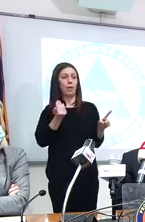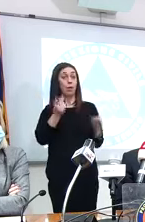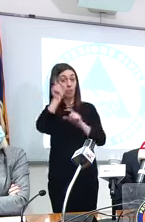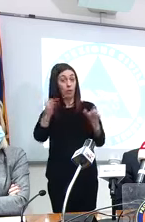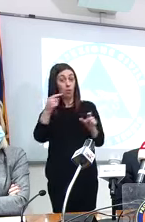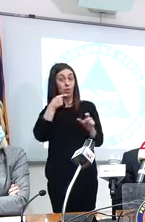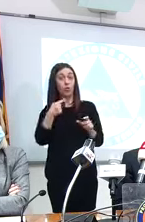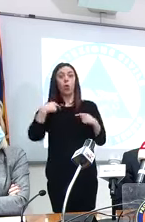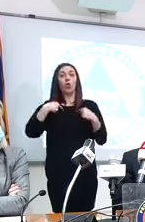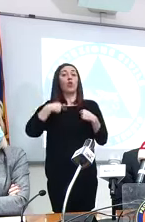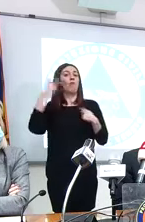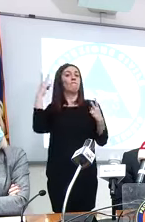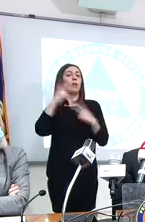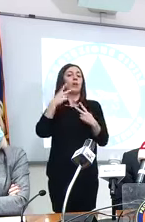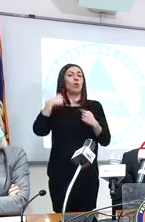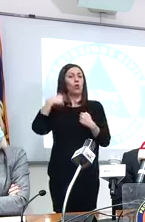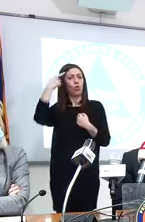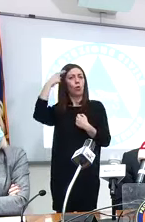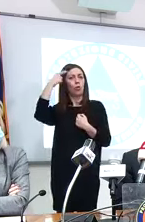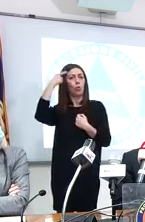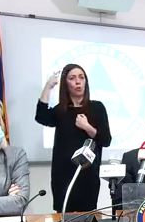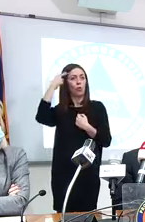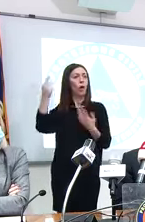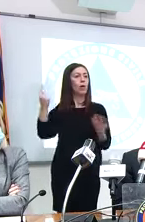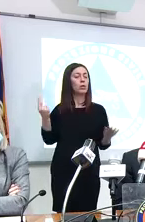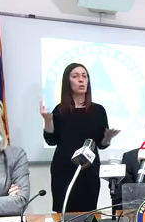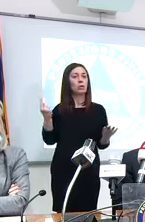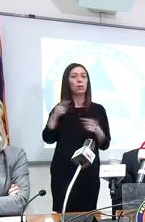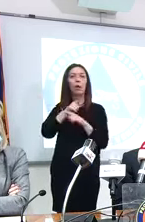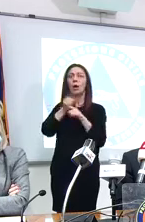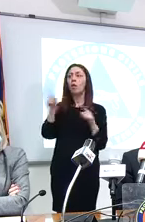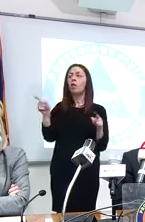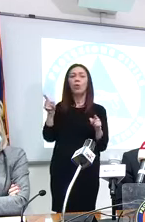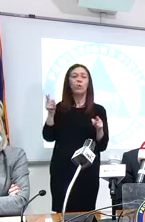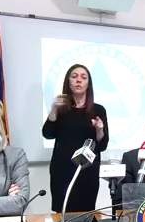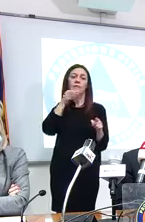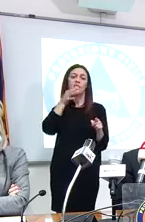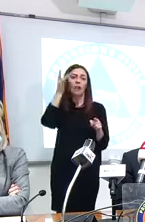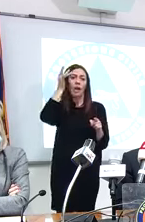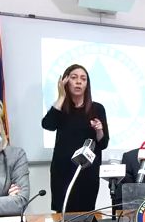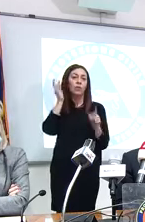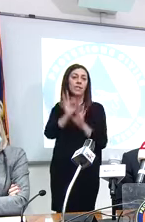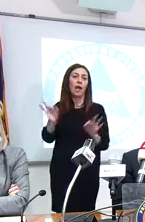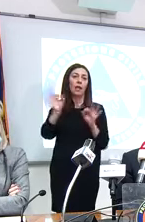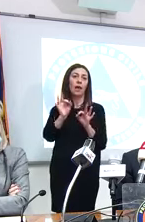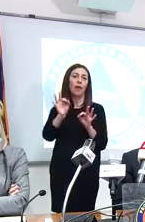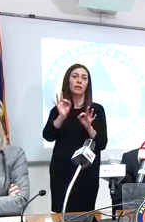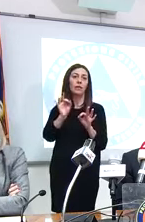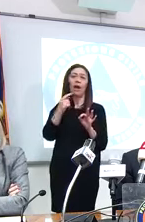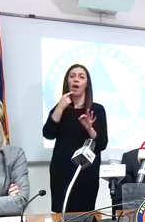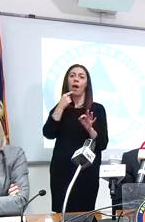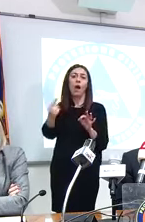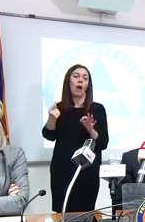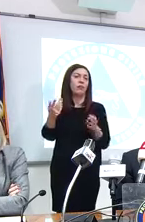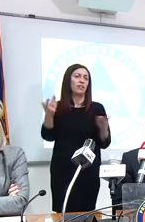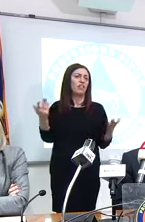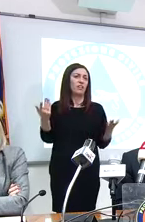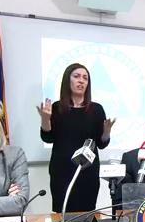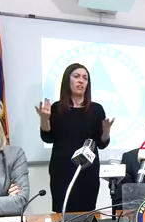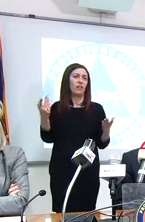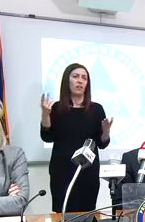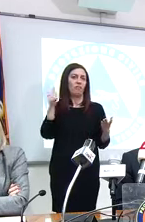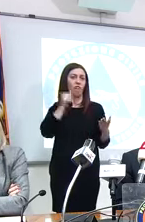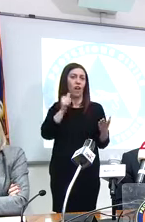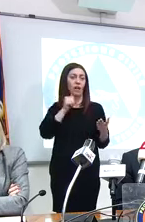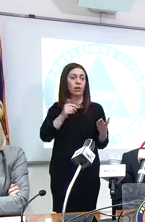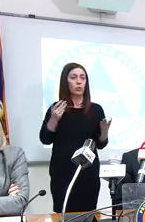rischiano nulla a parlare a vanvera. Perché se parlo io, parlo la dottoressa, dottor Flor o l'assessore, il giorno dopo la procura può dire scusi,